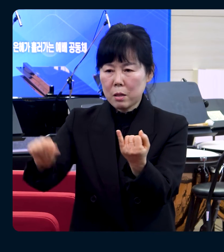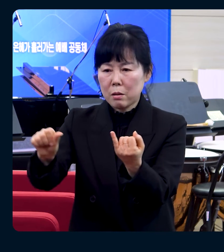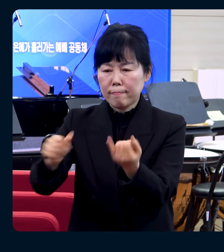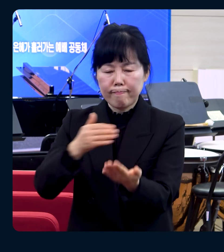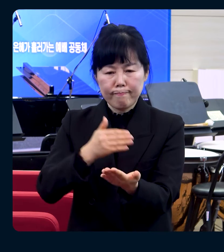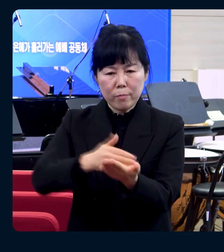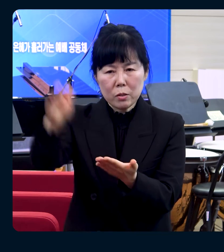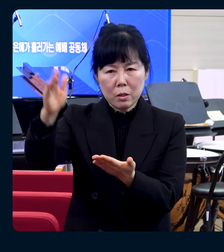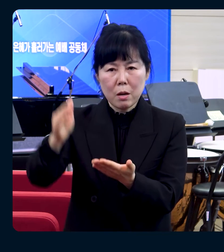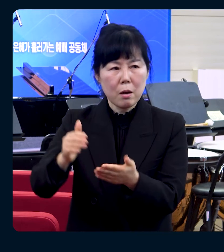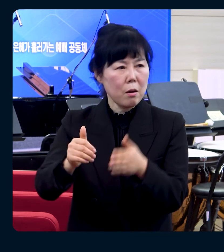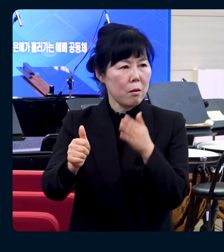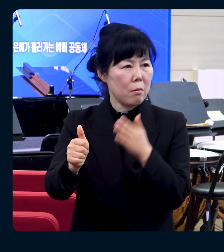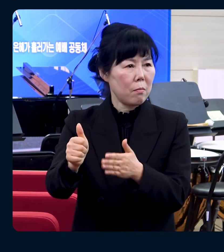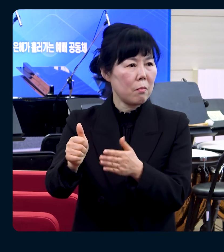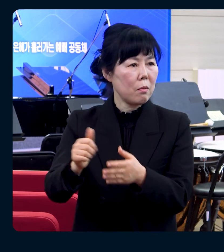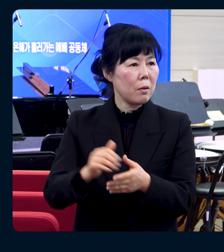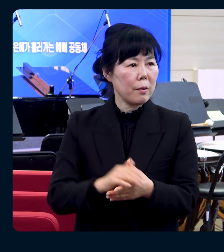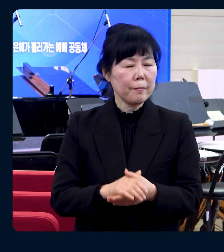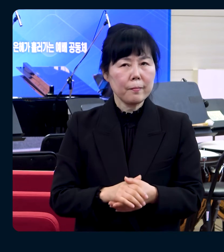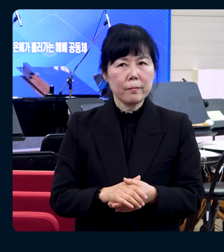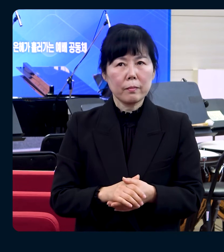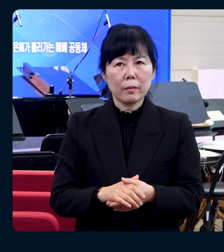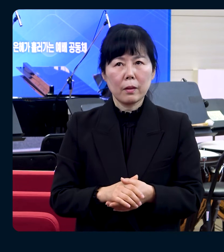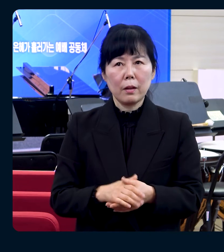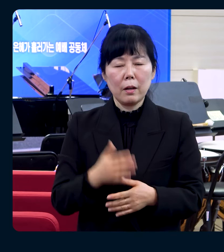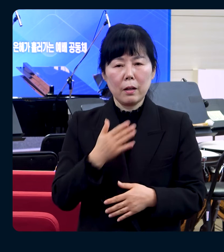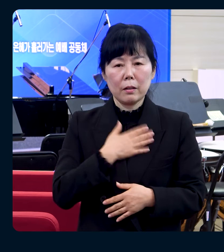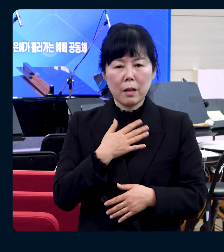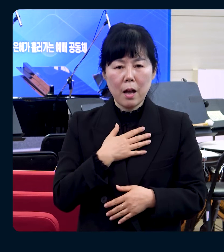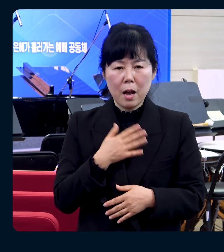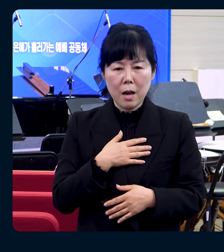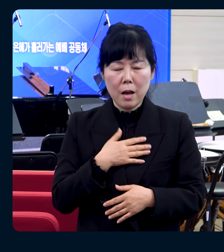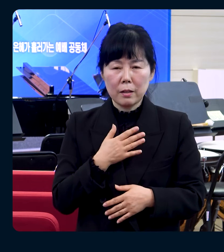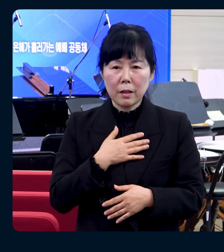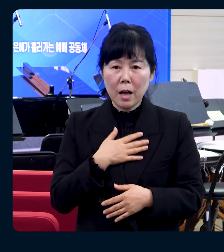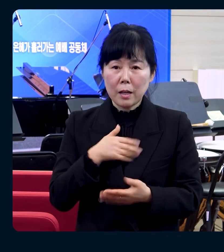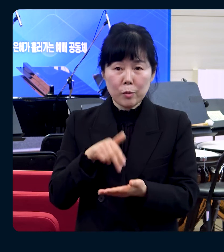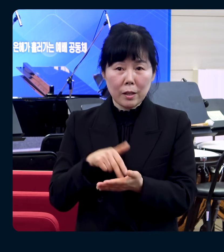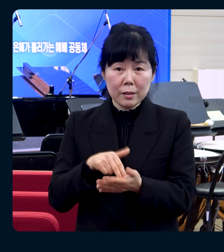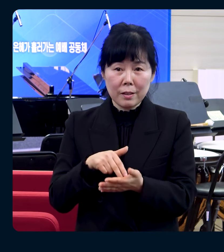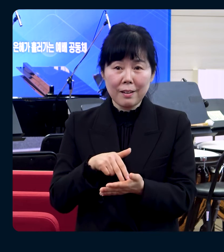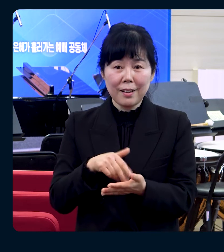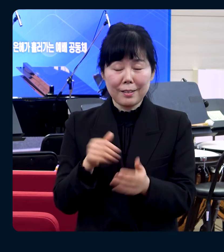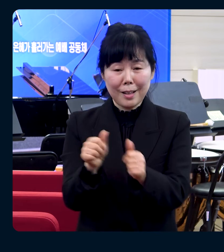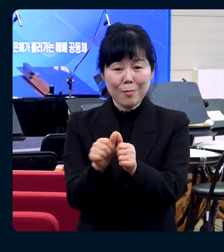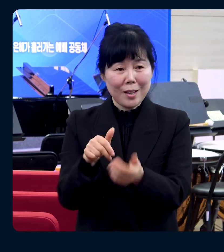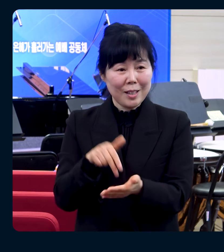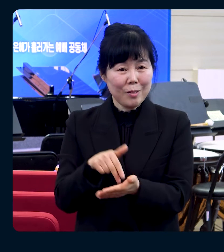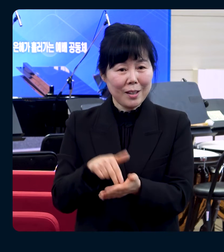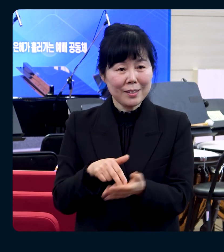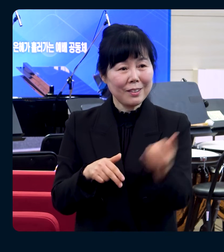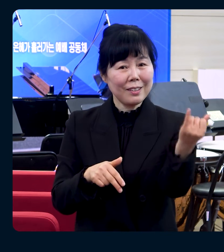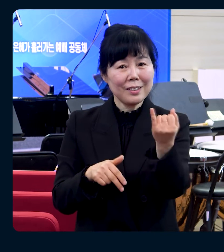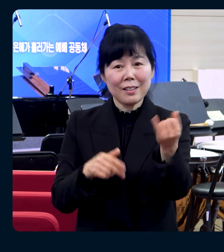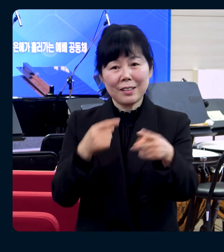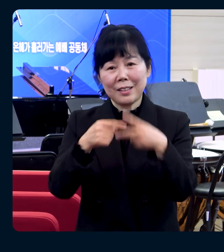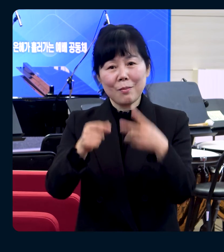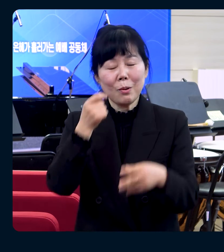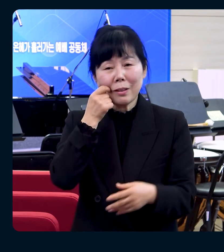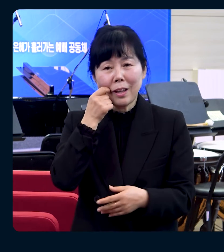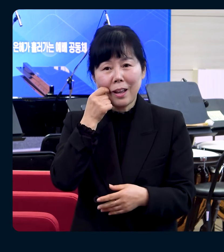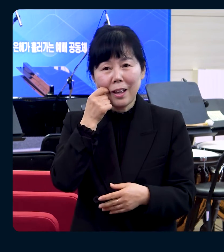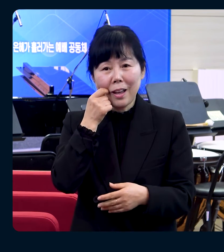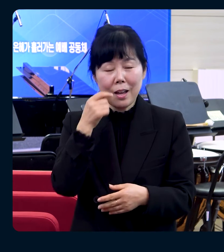아들을 내쫓으라고. 전 참 이 부분에서 참 여자들은 이해하기 힘들다는 생각을 합니다.